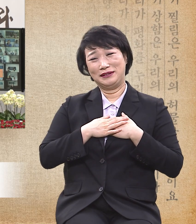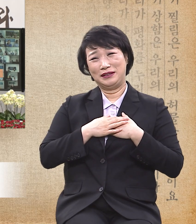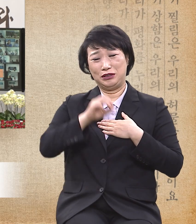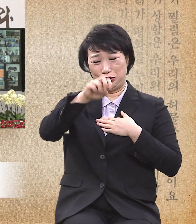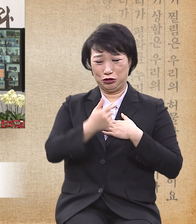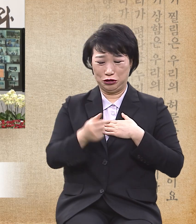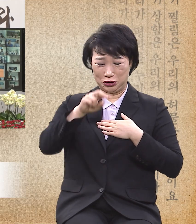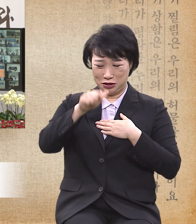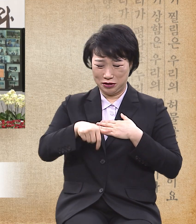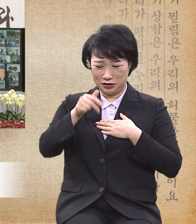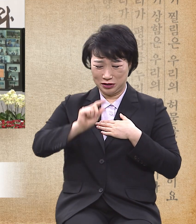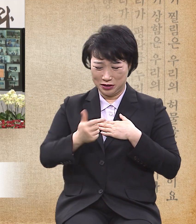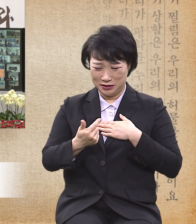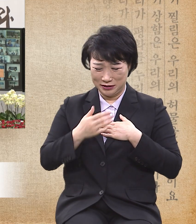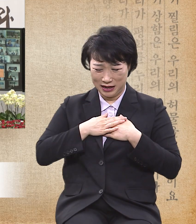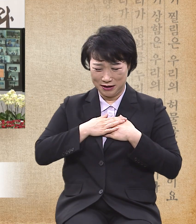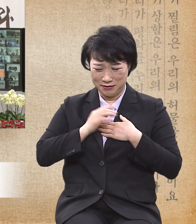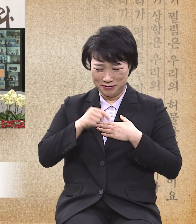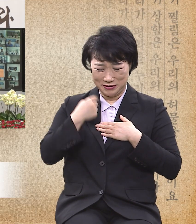윤석전,